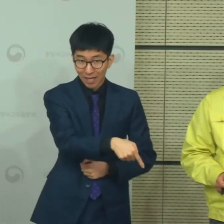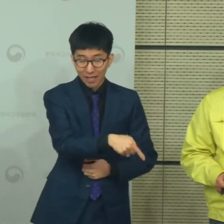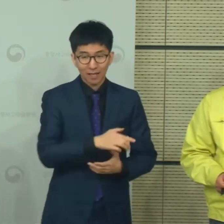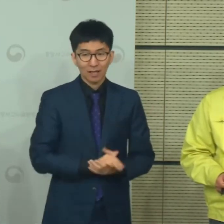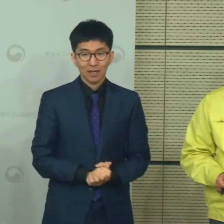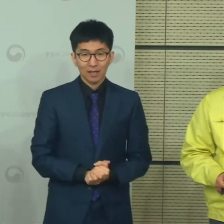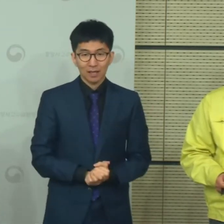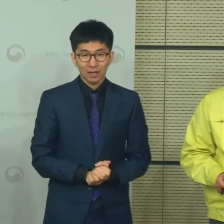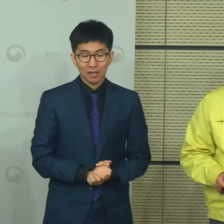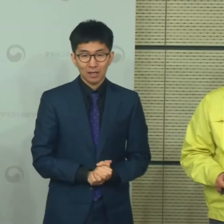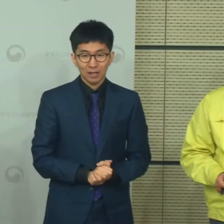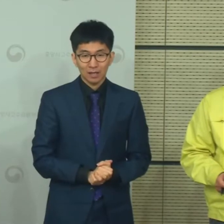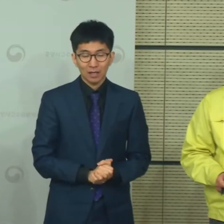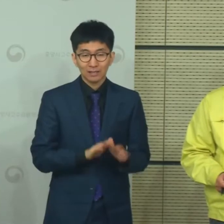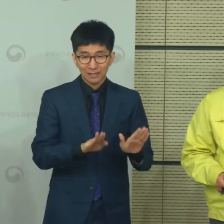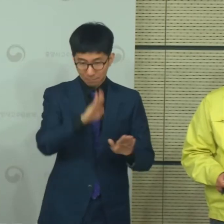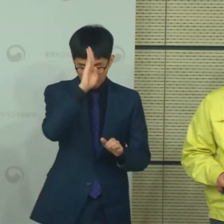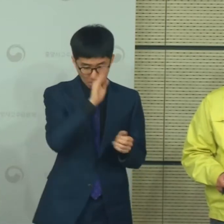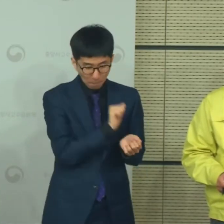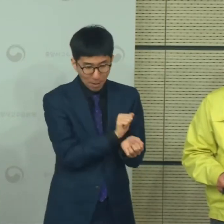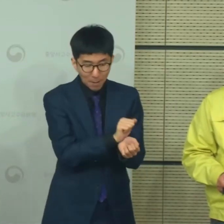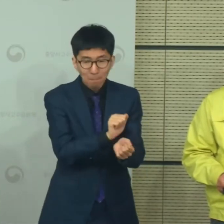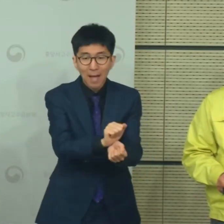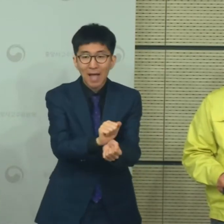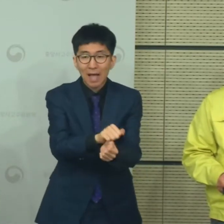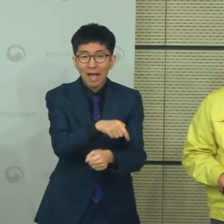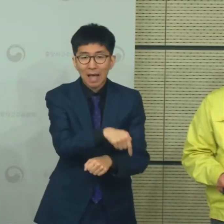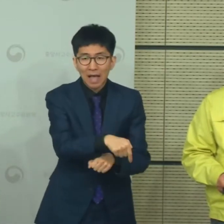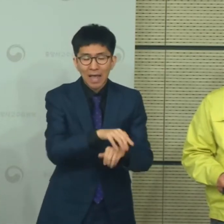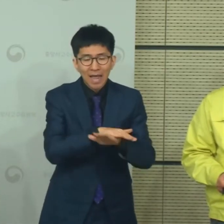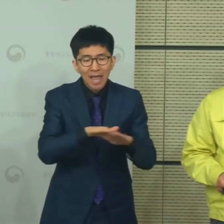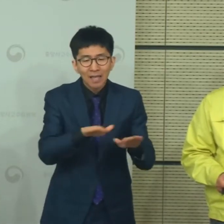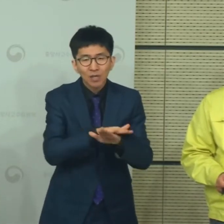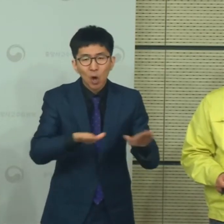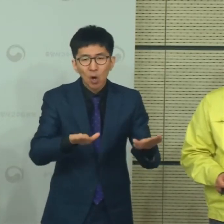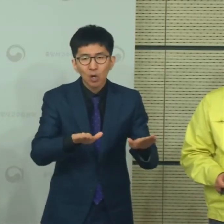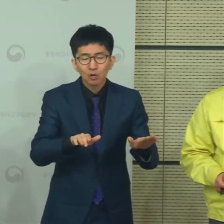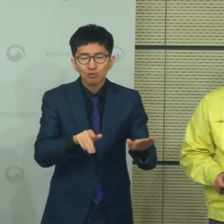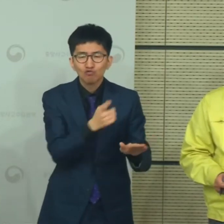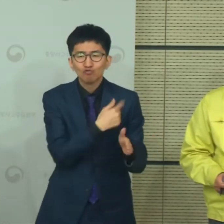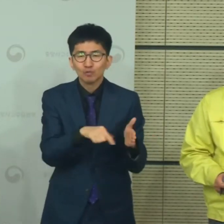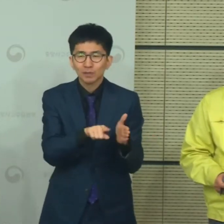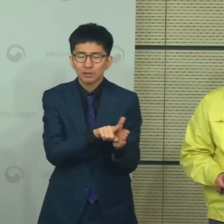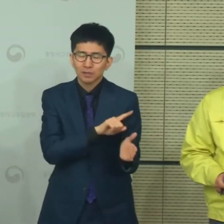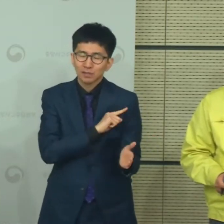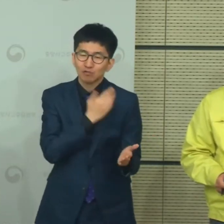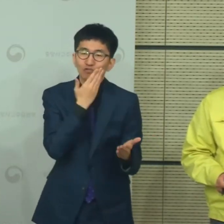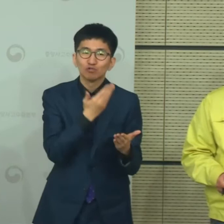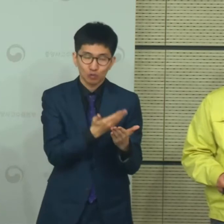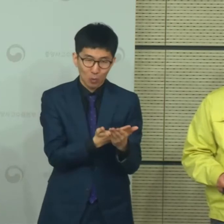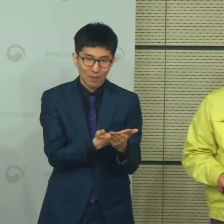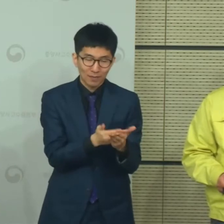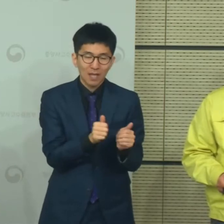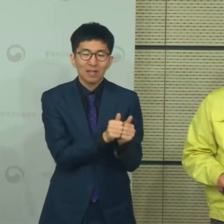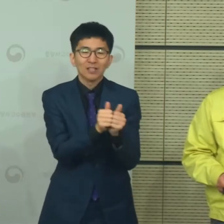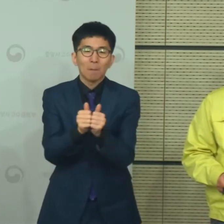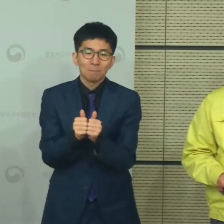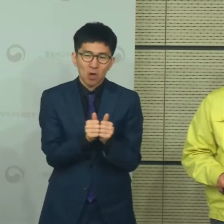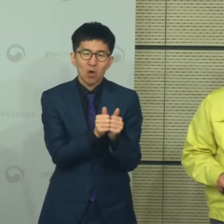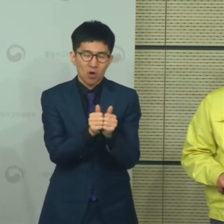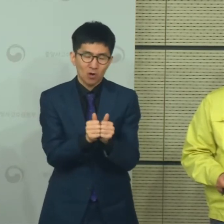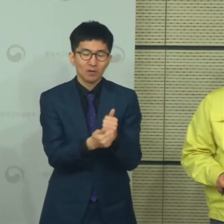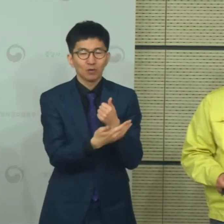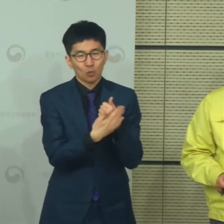이 코로나19의 극복을 해나가는 데 있어서 매우 중요한 그 협력이